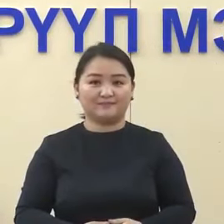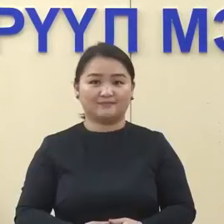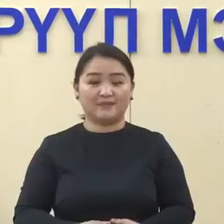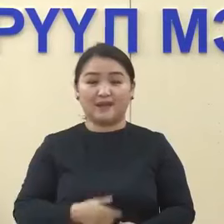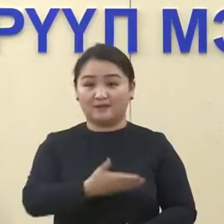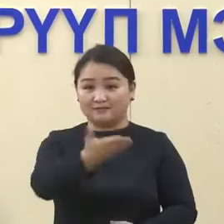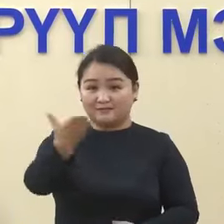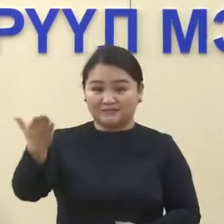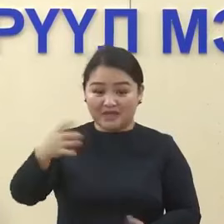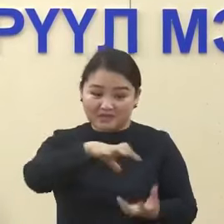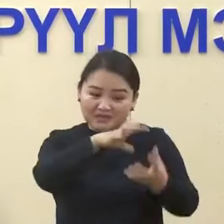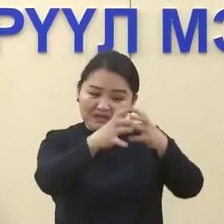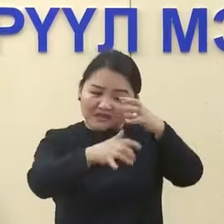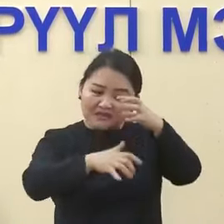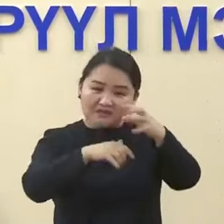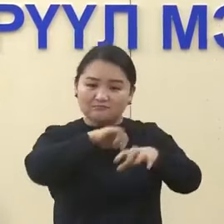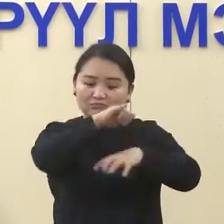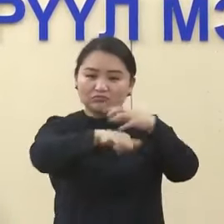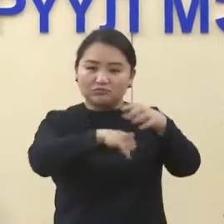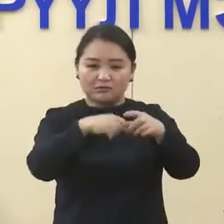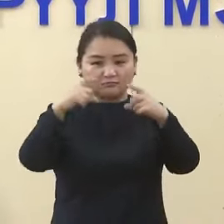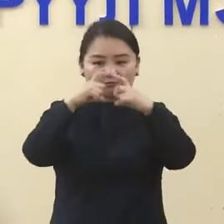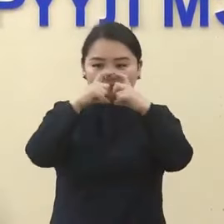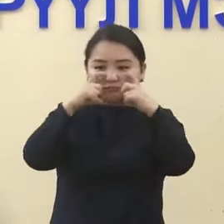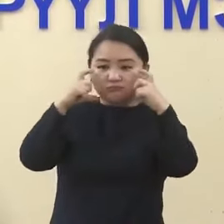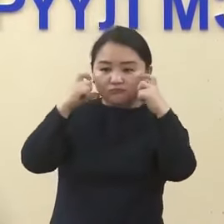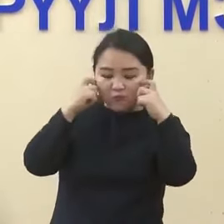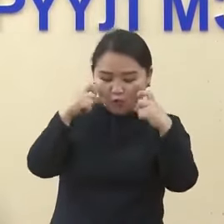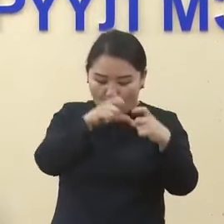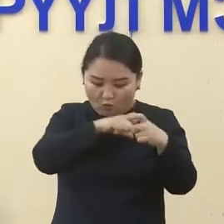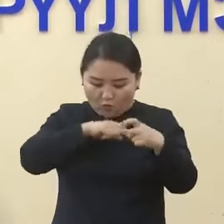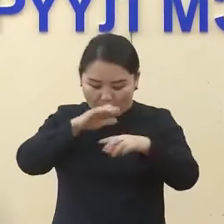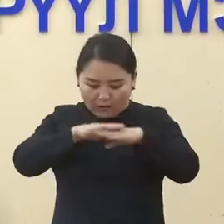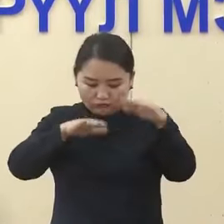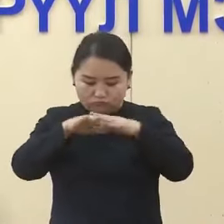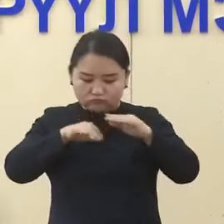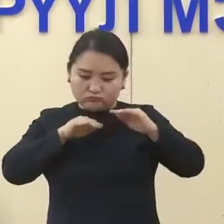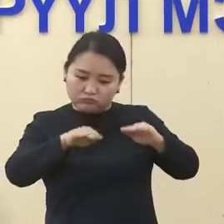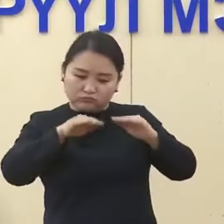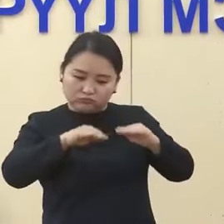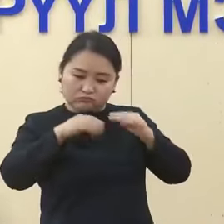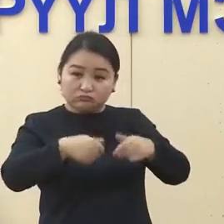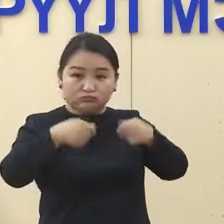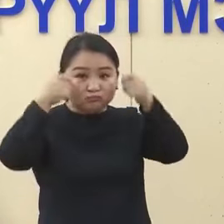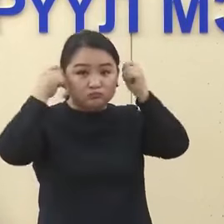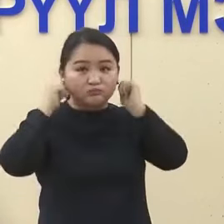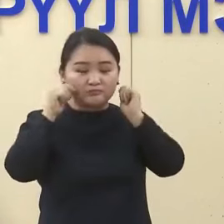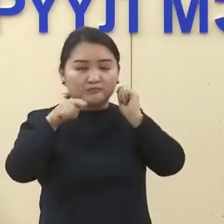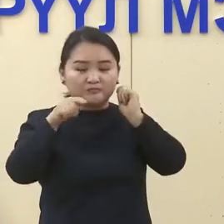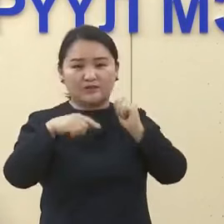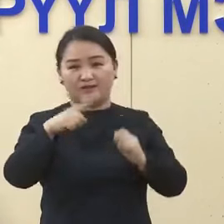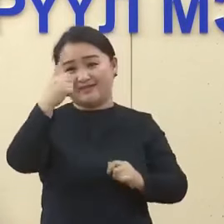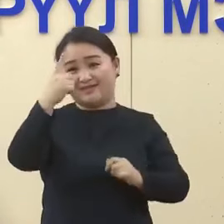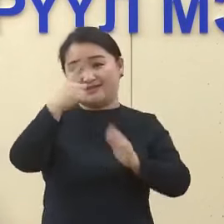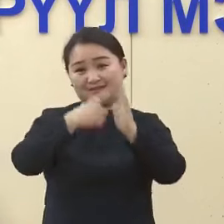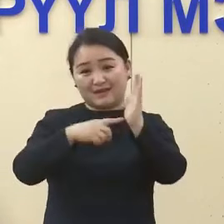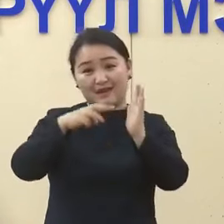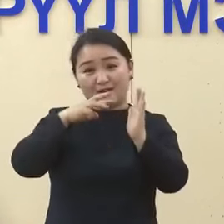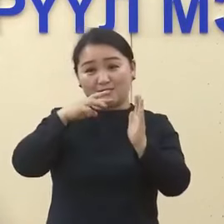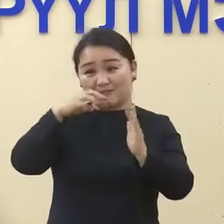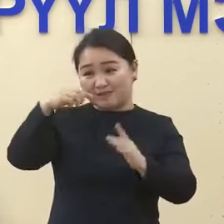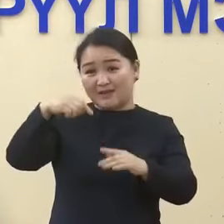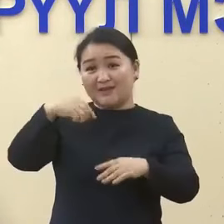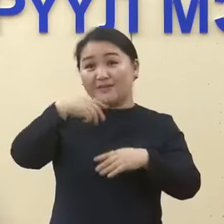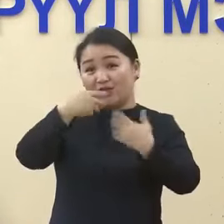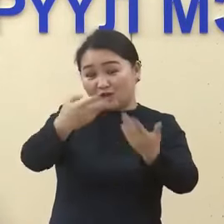За, та бүхэн бас дэлхийд тахнараа амны хаалтыг өөрөө одоо ойж зүүх, хэрэглэх манай одоо эрүүл мэндийн яамнаас аль нэг сар төгсөн та нарын зөвлөмж